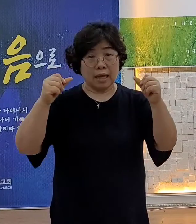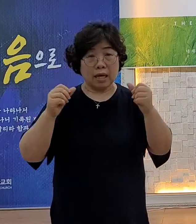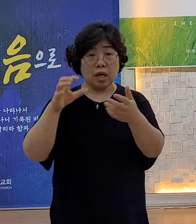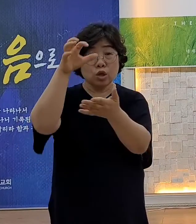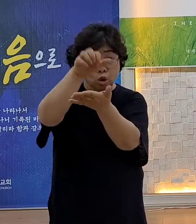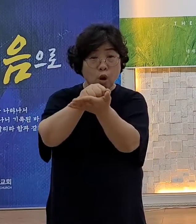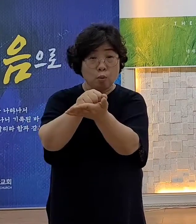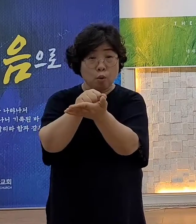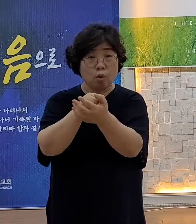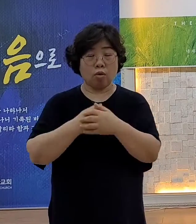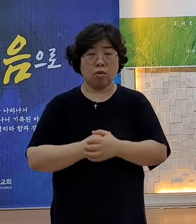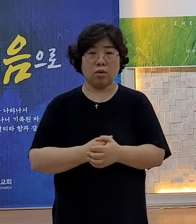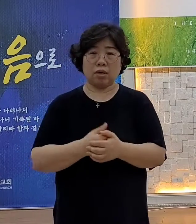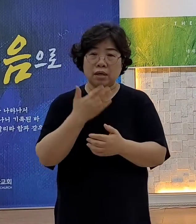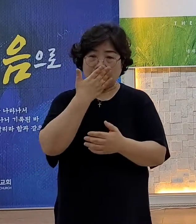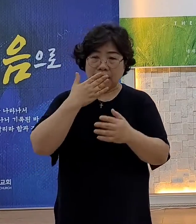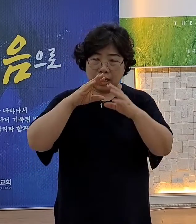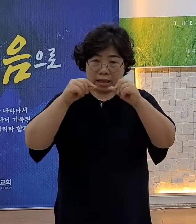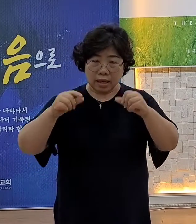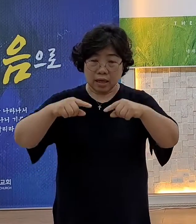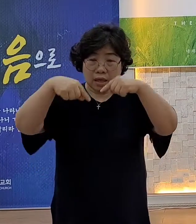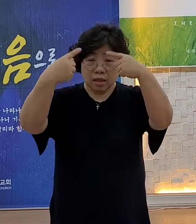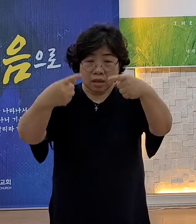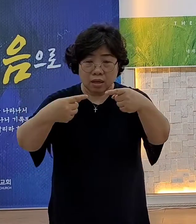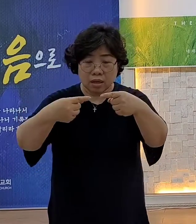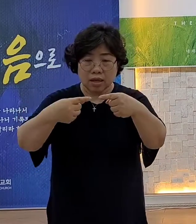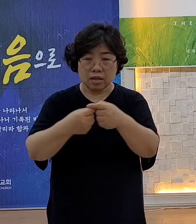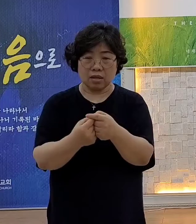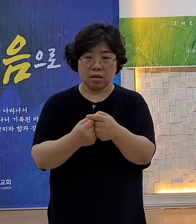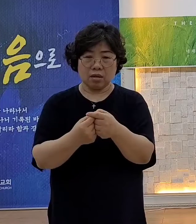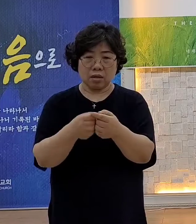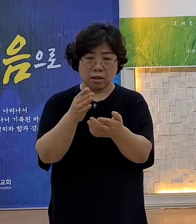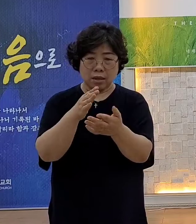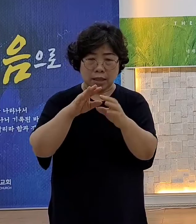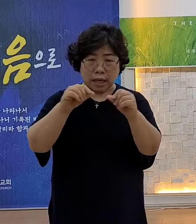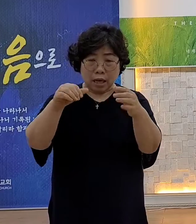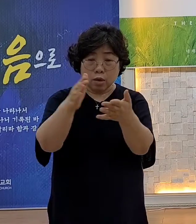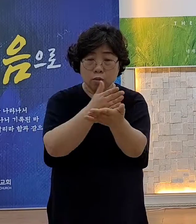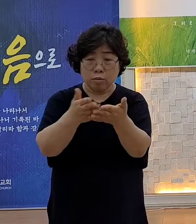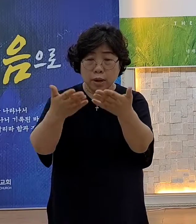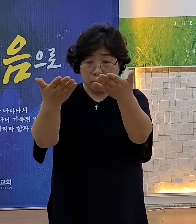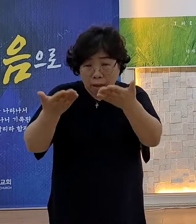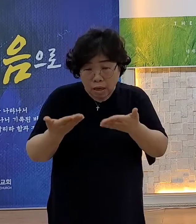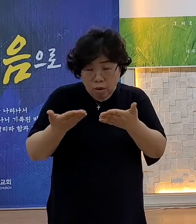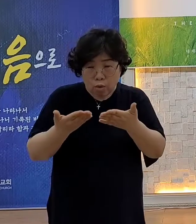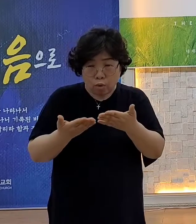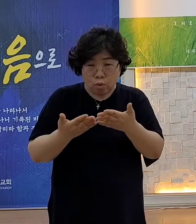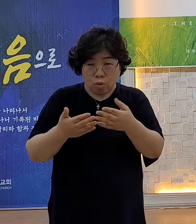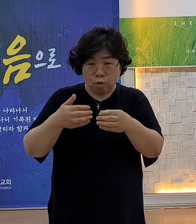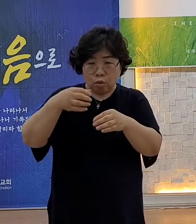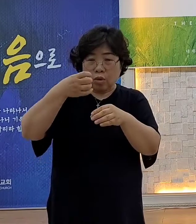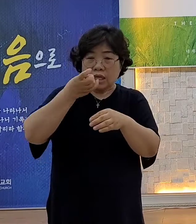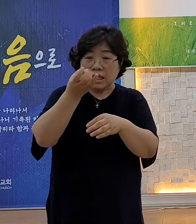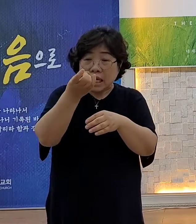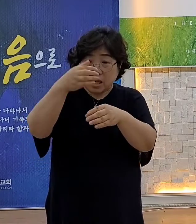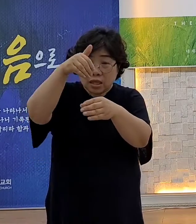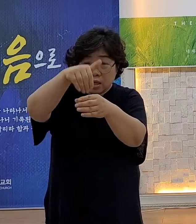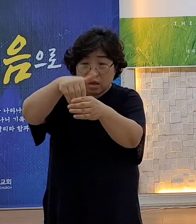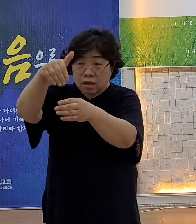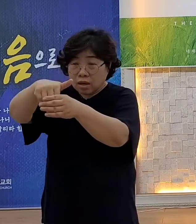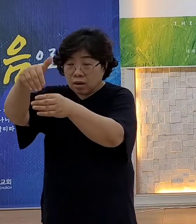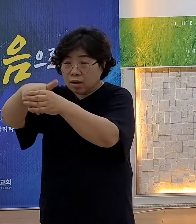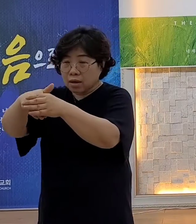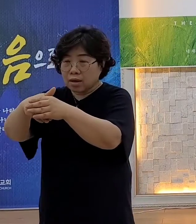그 땅에 씨를 뿌리고 이제 곡식을 이제 처음으로 이렇게 거둘 때가 되어가지고 처음으로